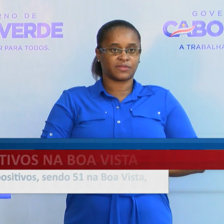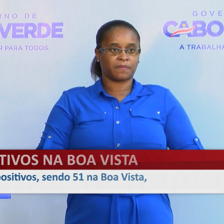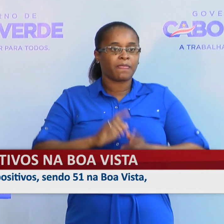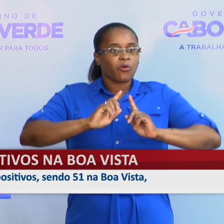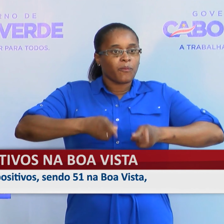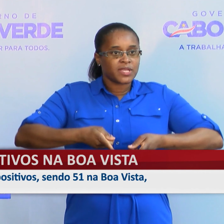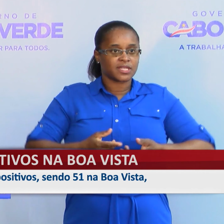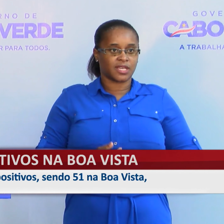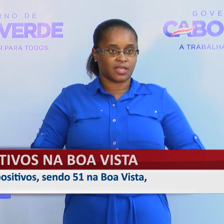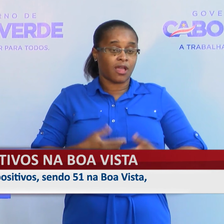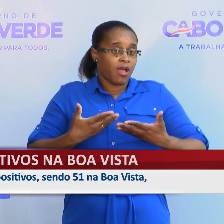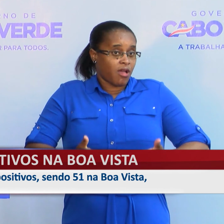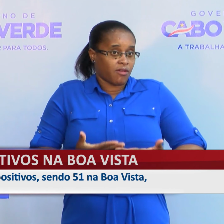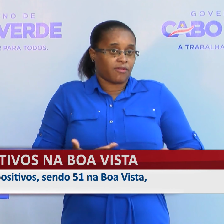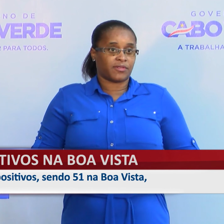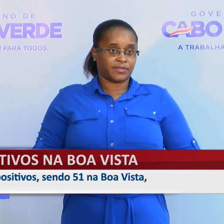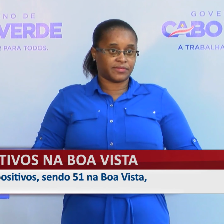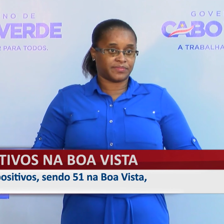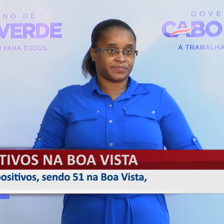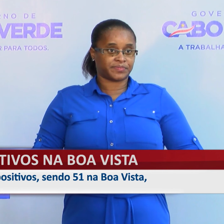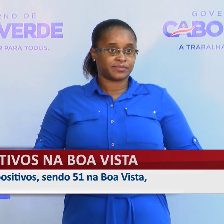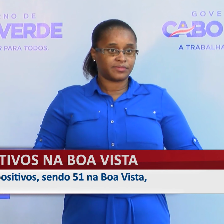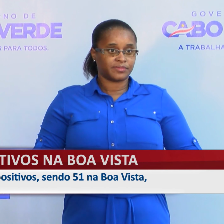sabem, agora através